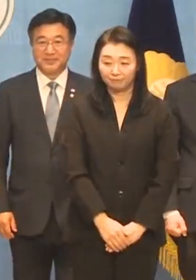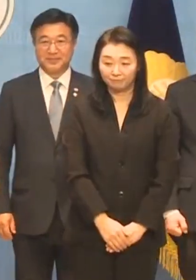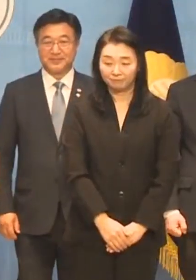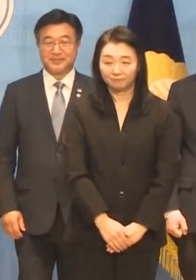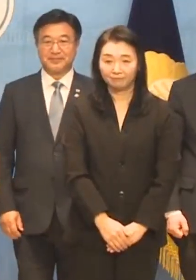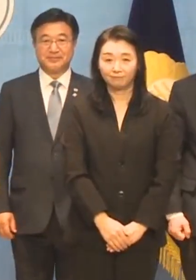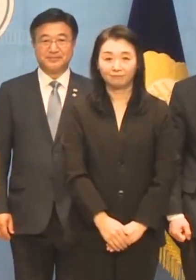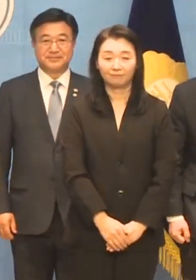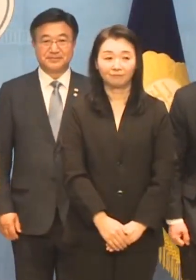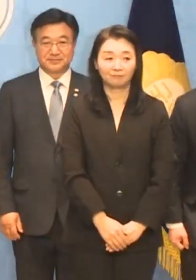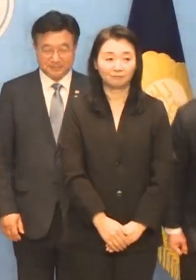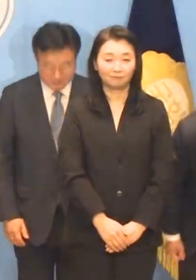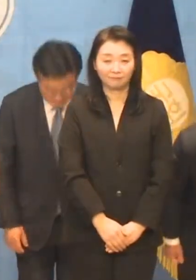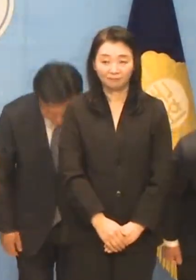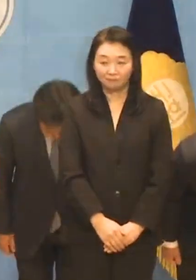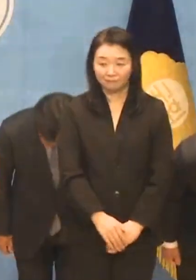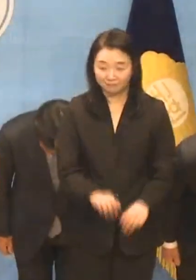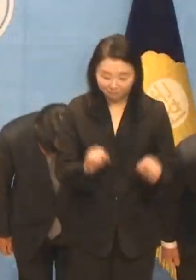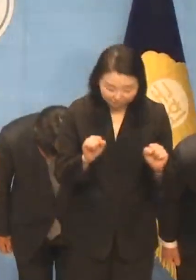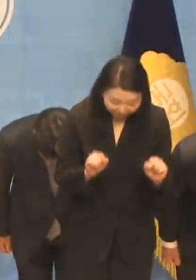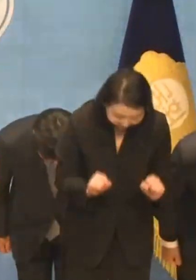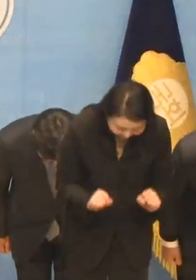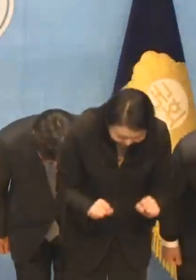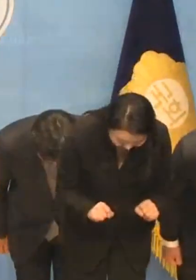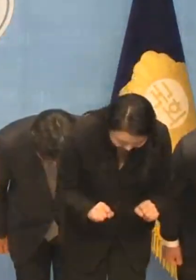차려 인사.